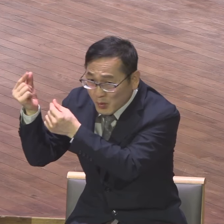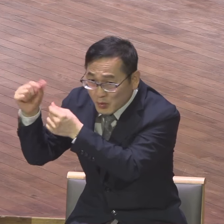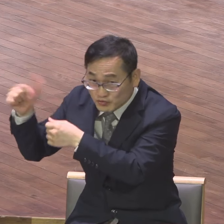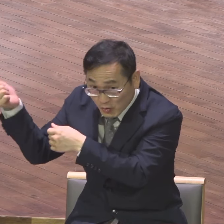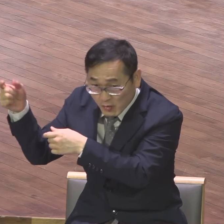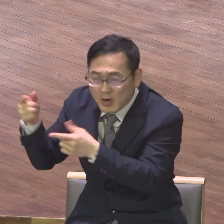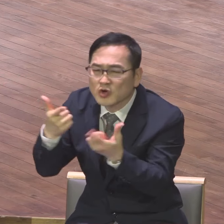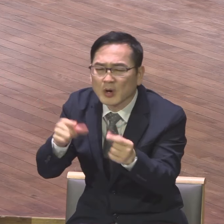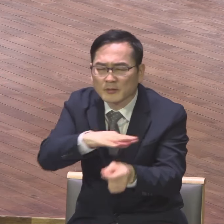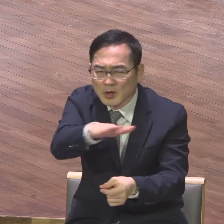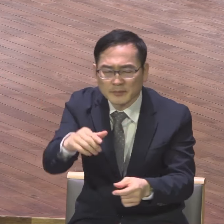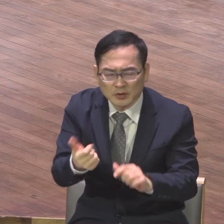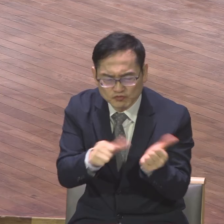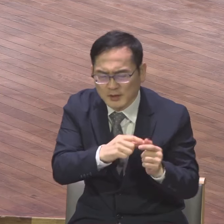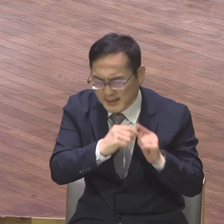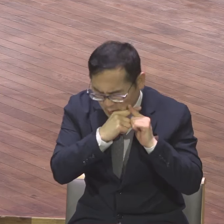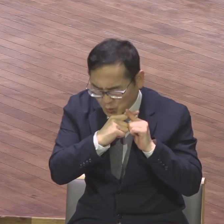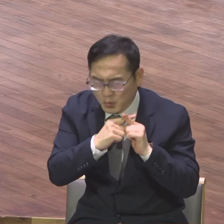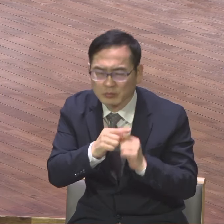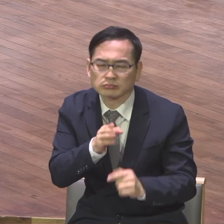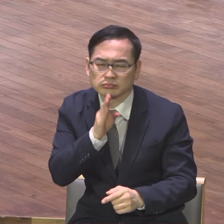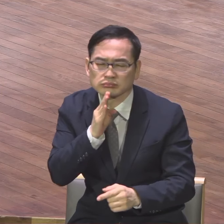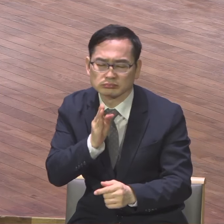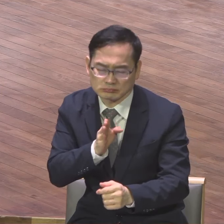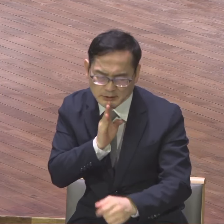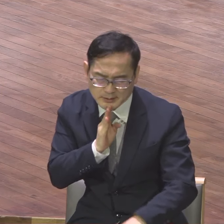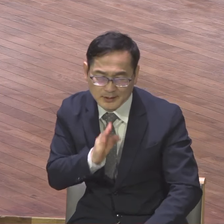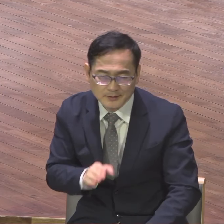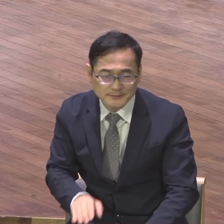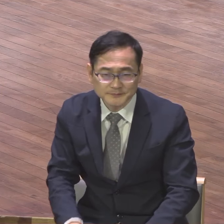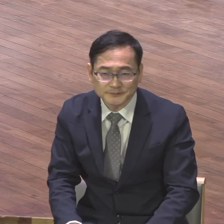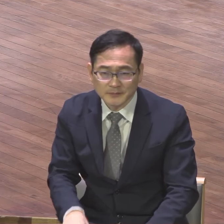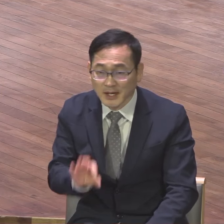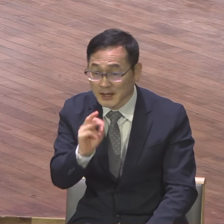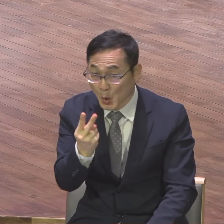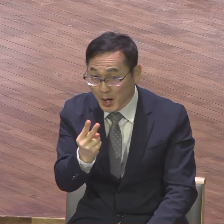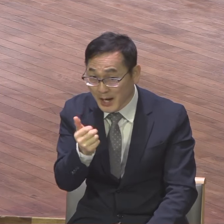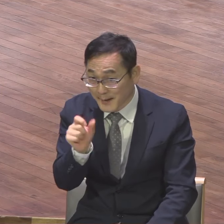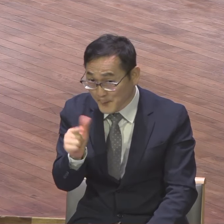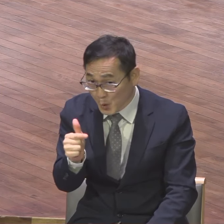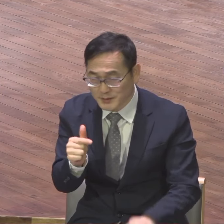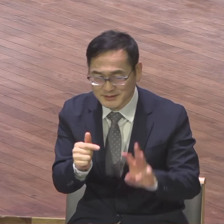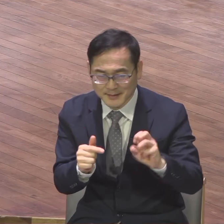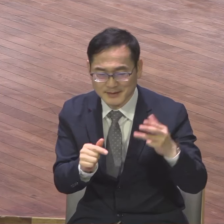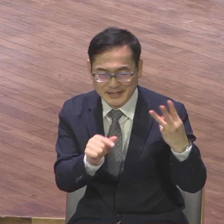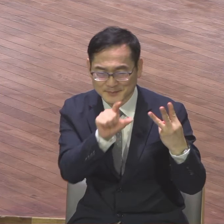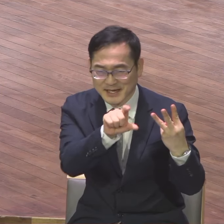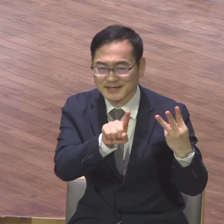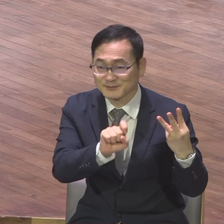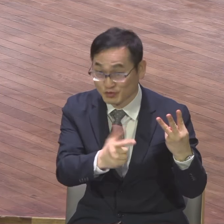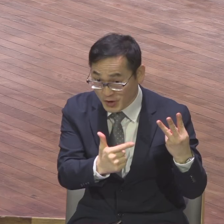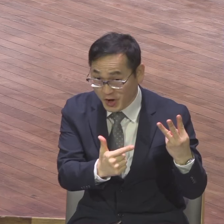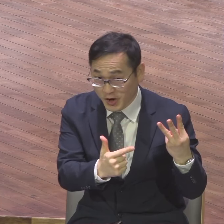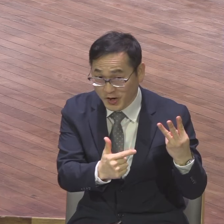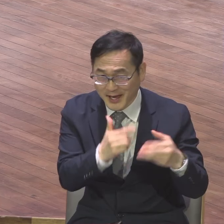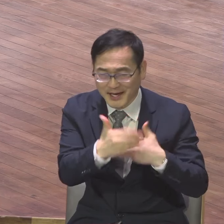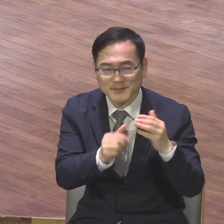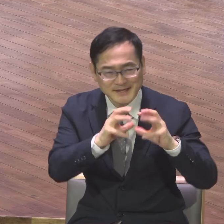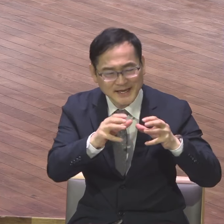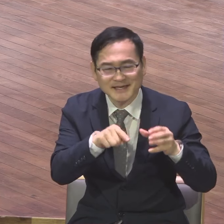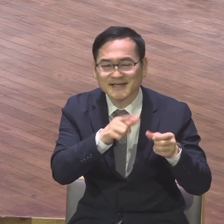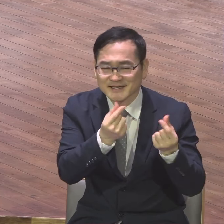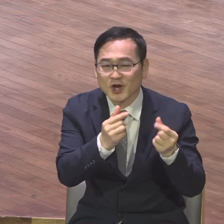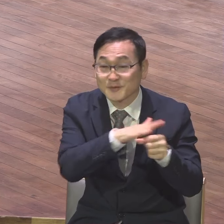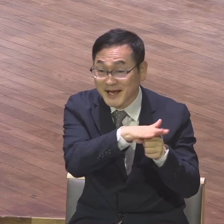자, 여러분이 요한복음 3장 16절을 잘 기억하는데 요한일서 3장 16절을 잘 모르죠. 그런데 이